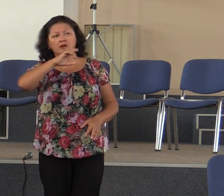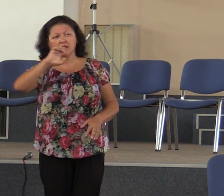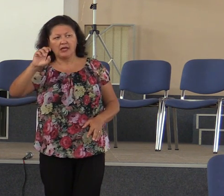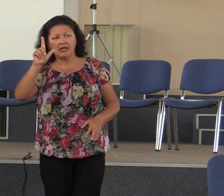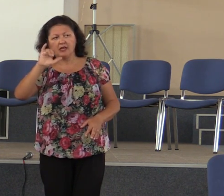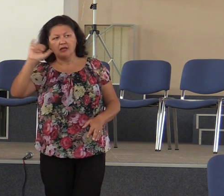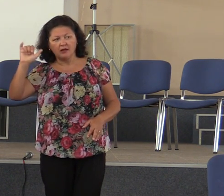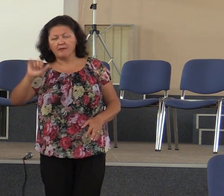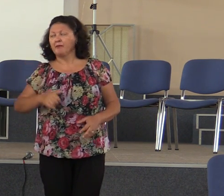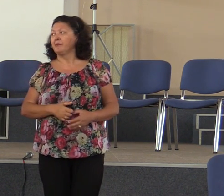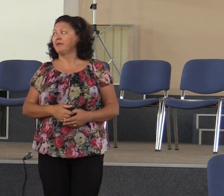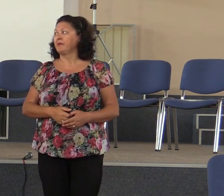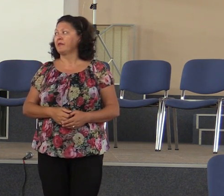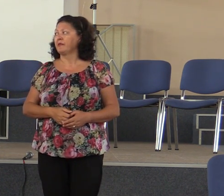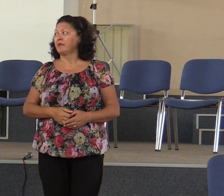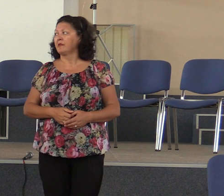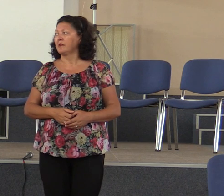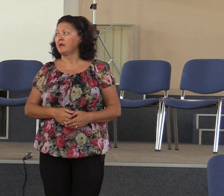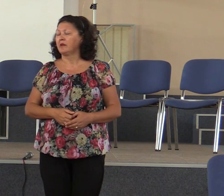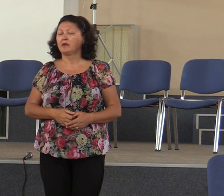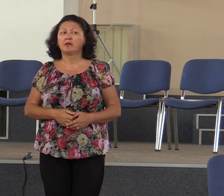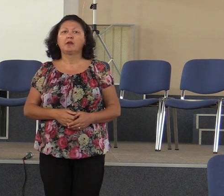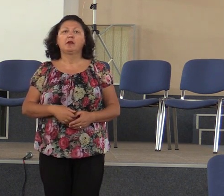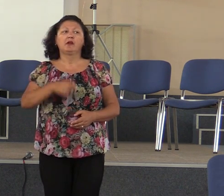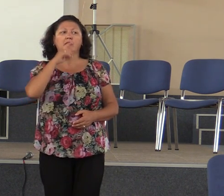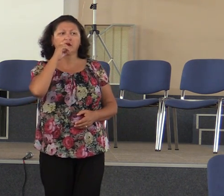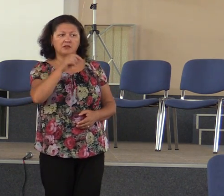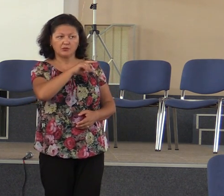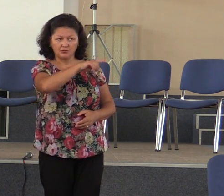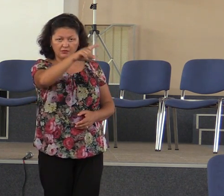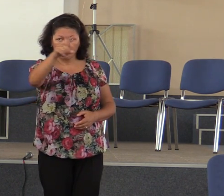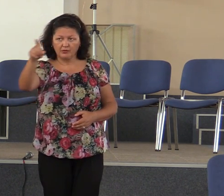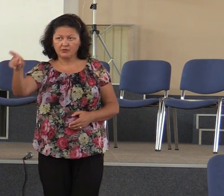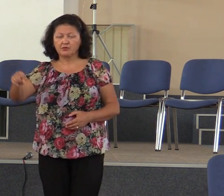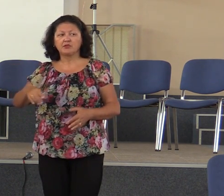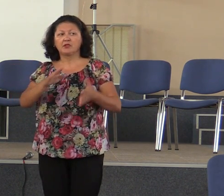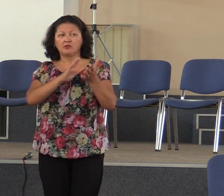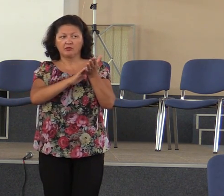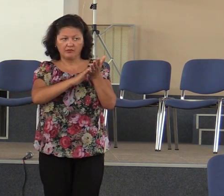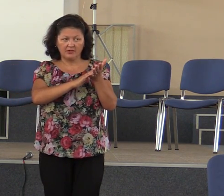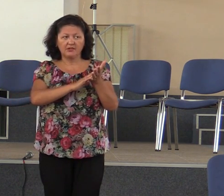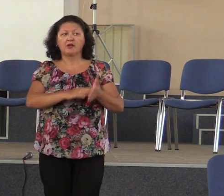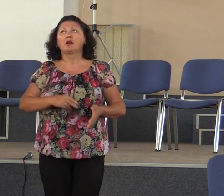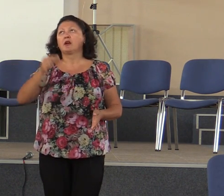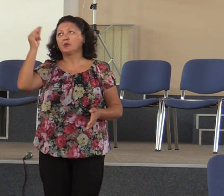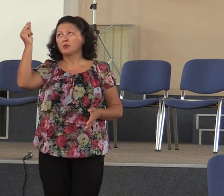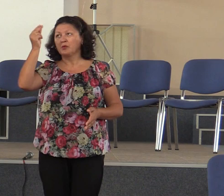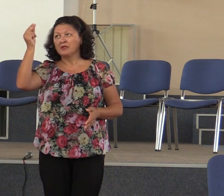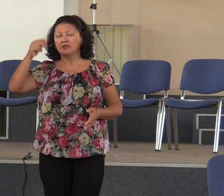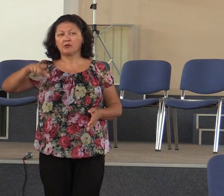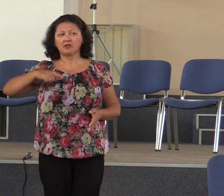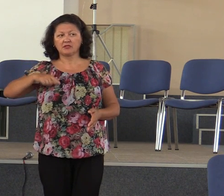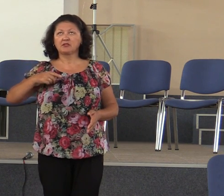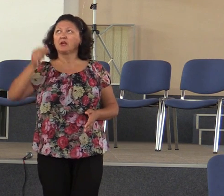și la garduri. Și răspunsul vostru este dovada că Dumnezeu există, că Dumnezeu